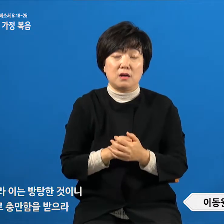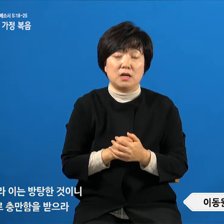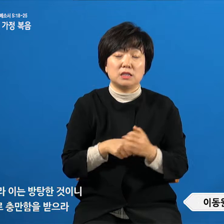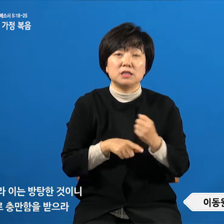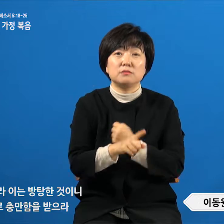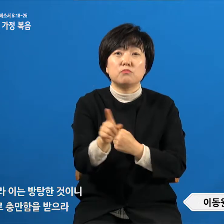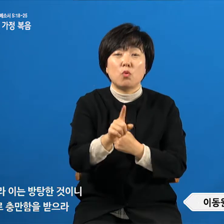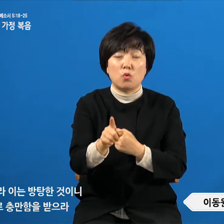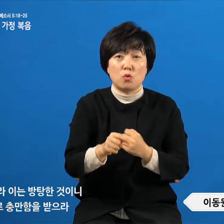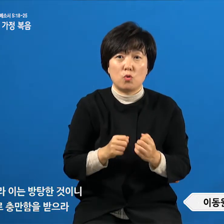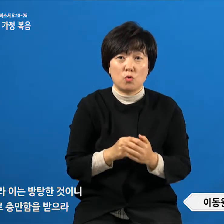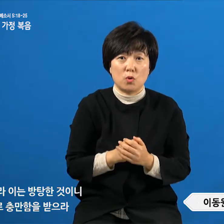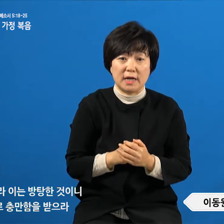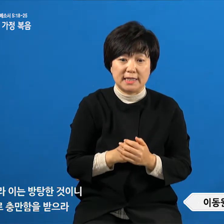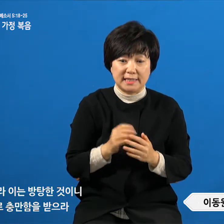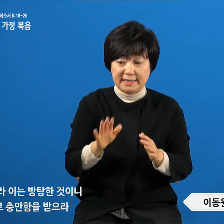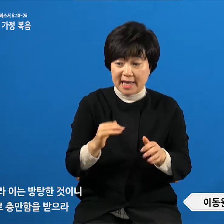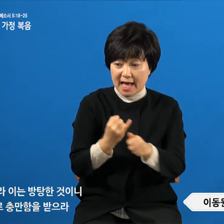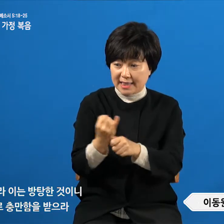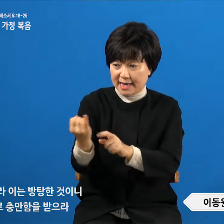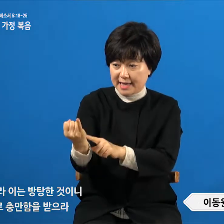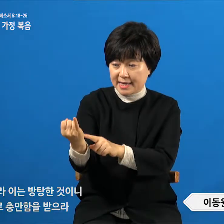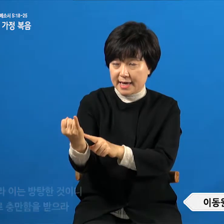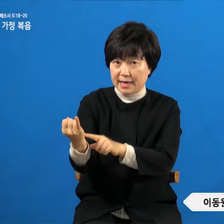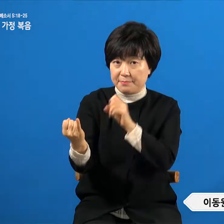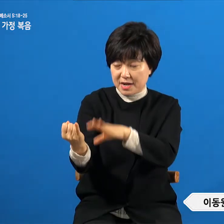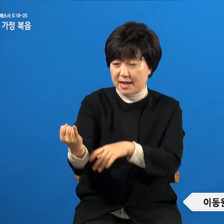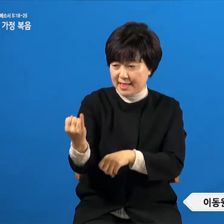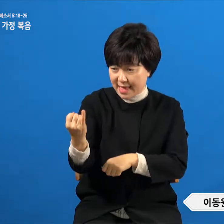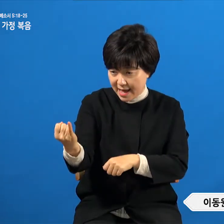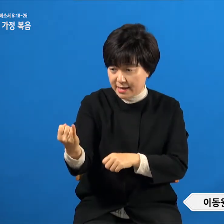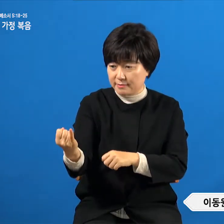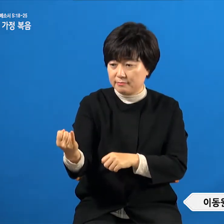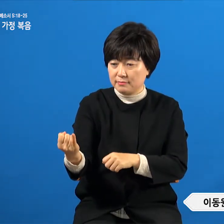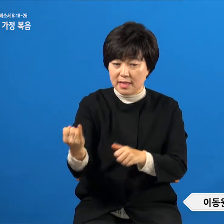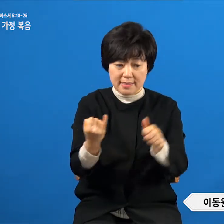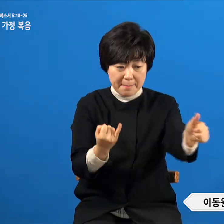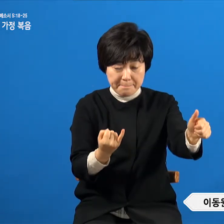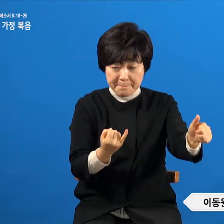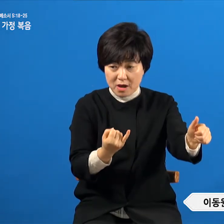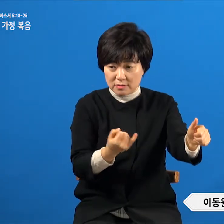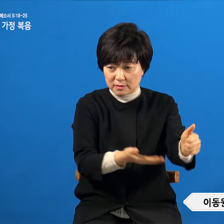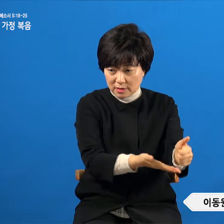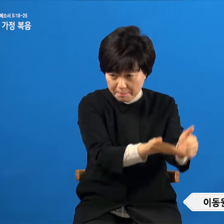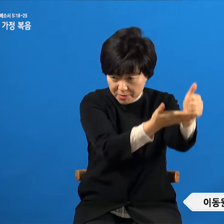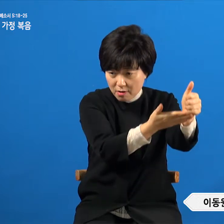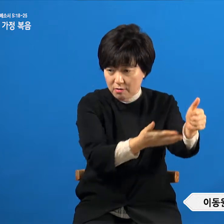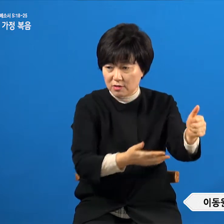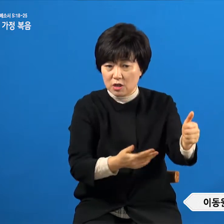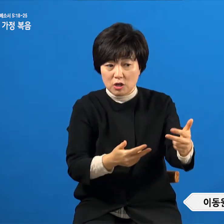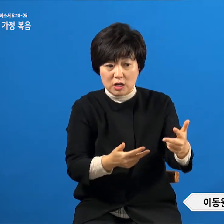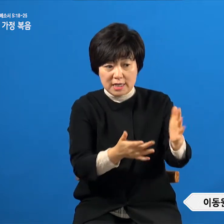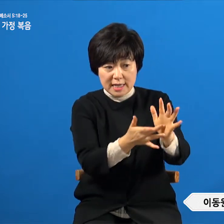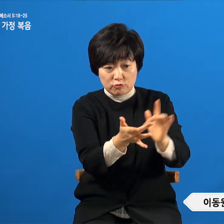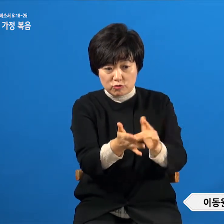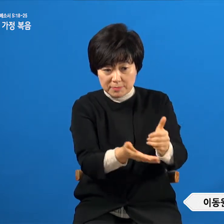뜻합니까? 자, 이제 아내를 향해서 명령이 떨어집니다. 아내여, 남편을 섬기기를 죽게 하듯